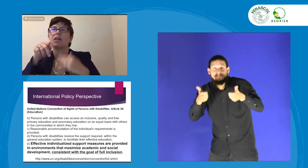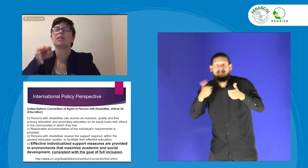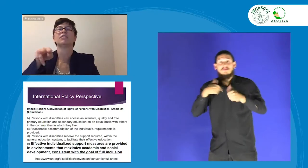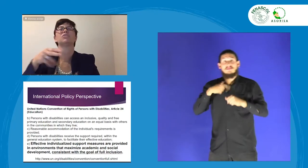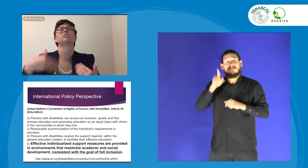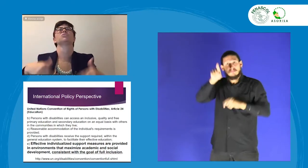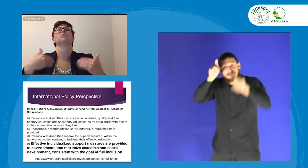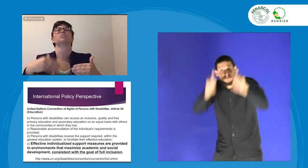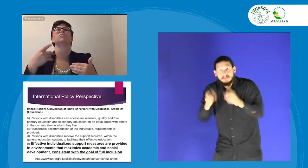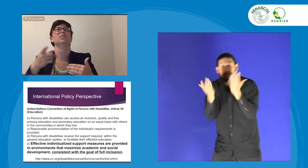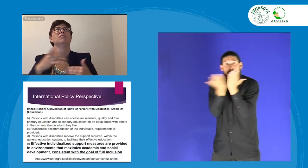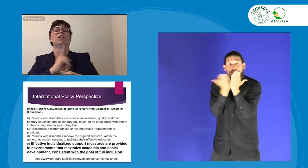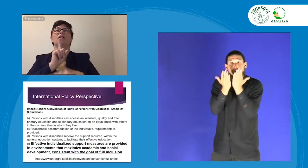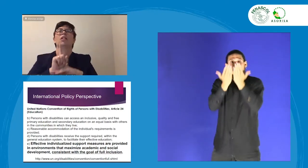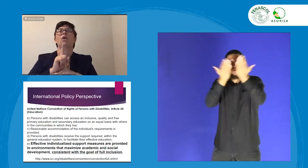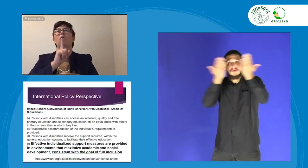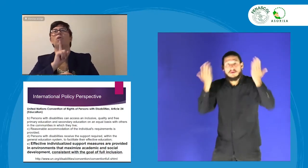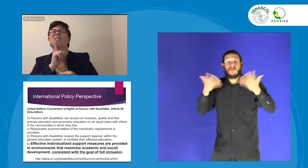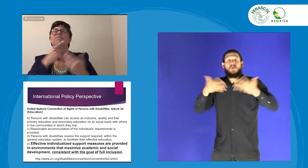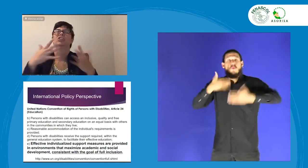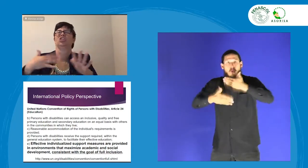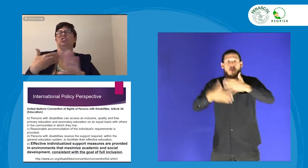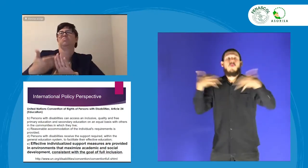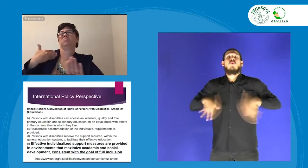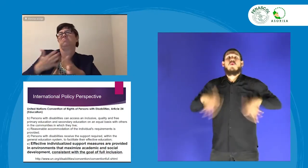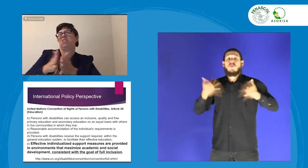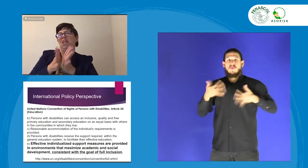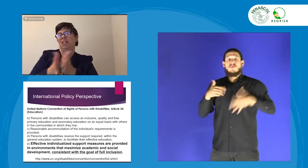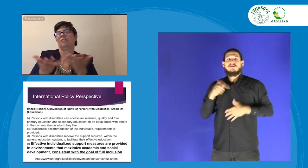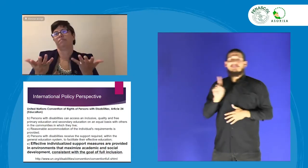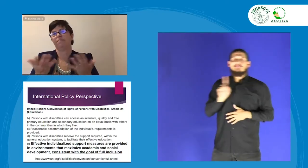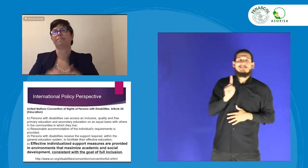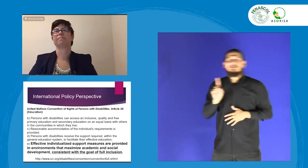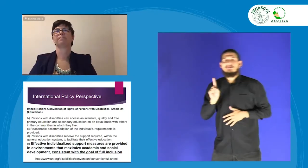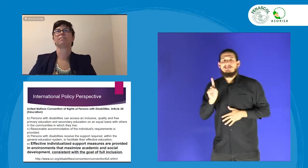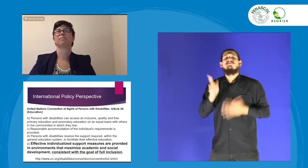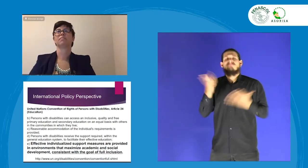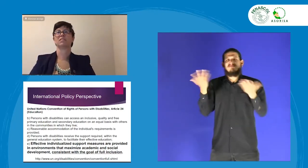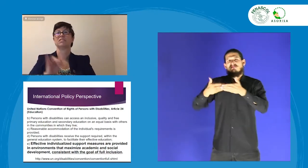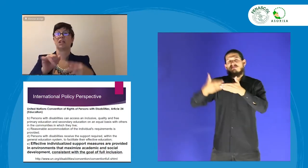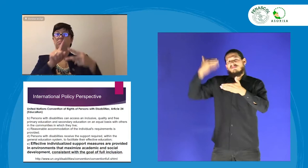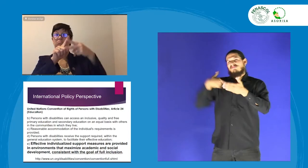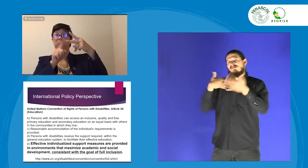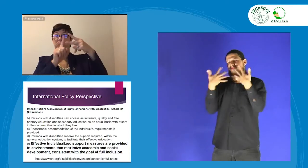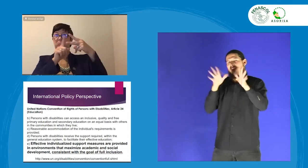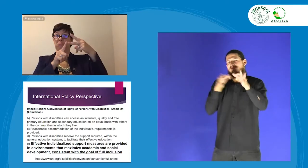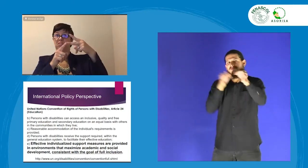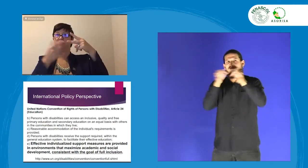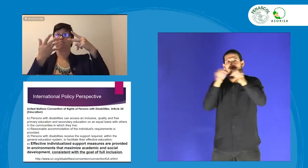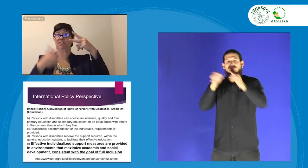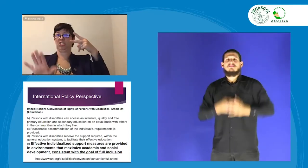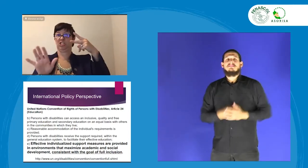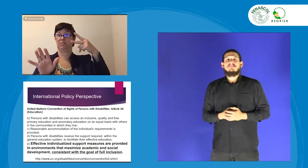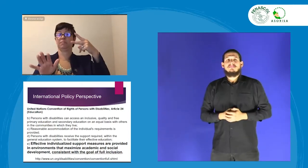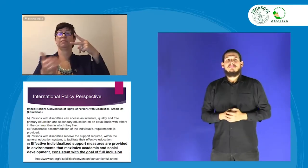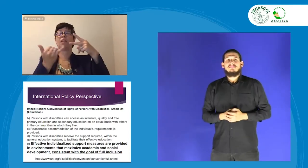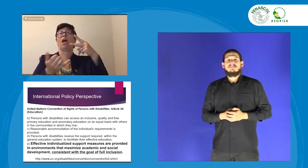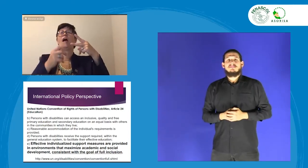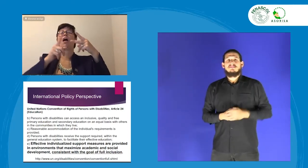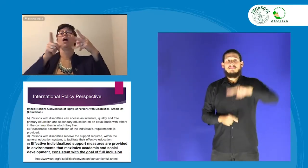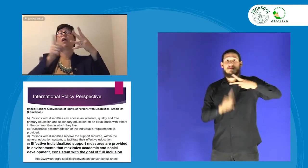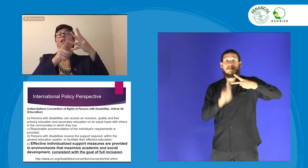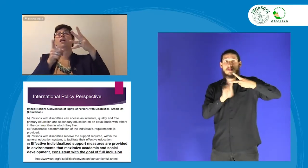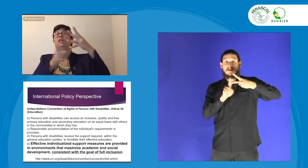convención. Y es que, por ejemplo, cuando hablamos de materiales, es importante también hablar lo que tiene que ver con las diferentes discapacidades.